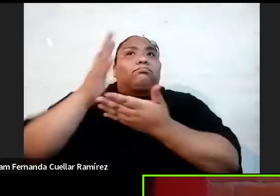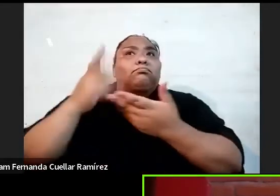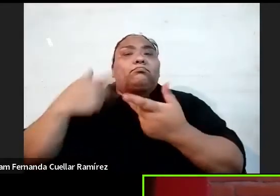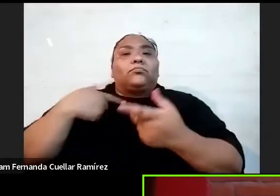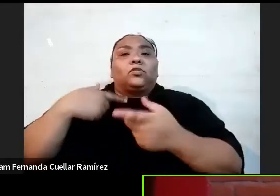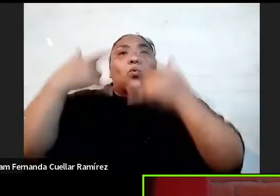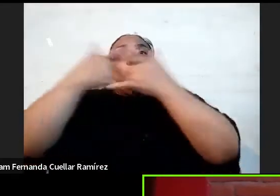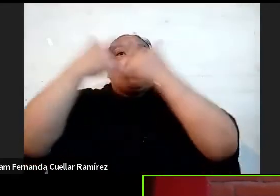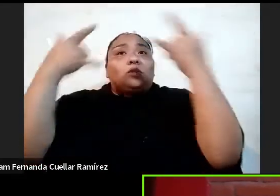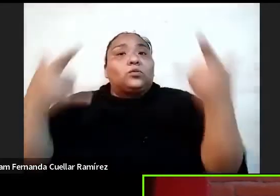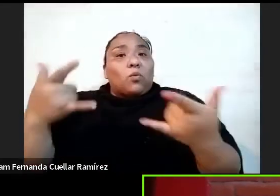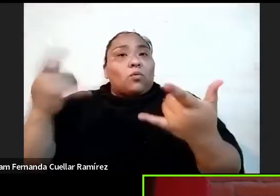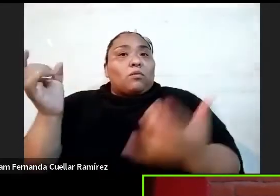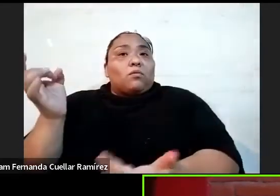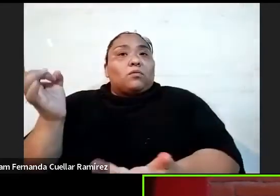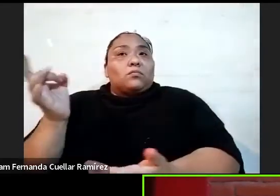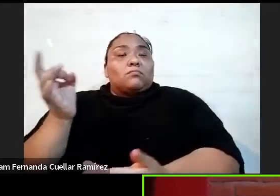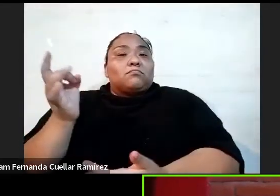de terror para niños,